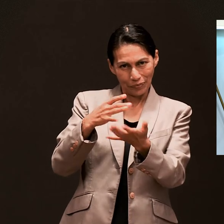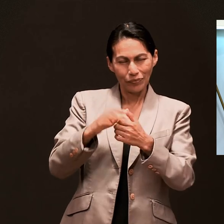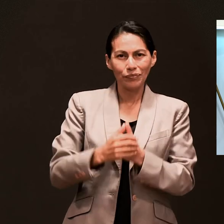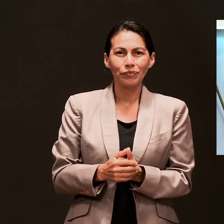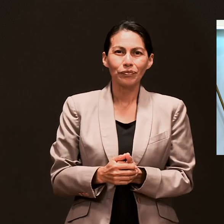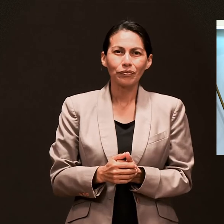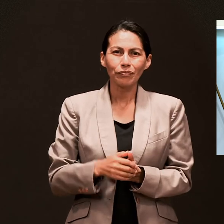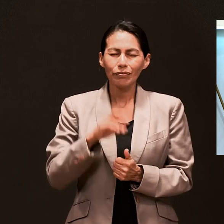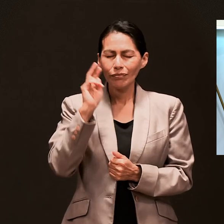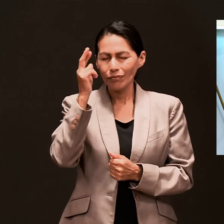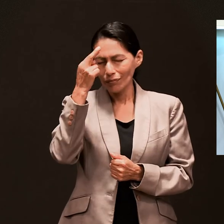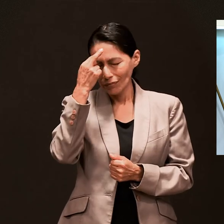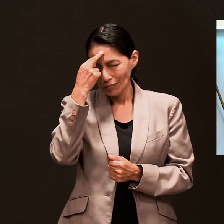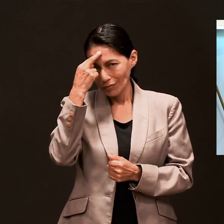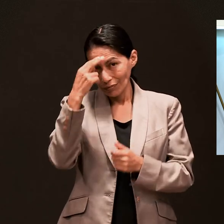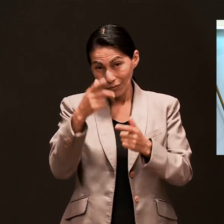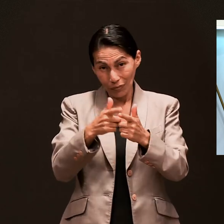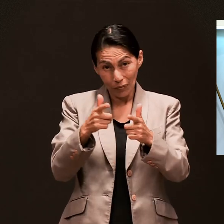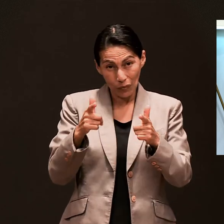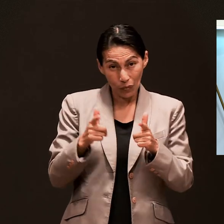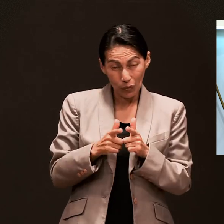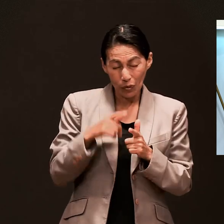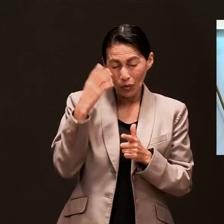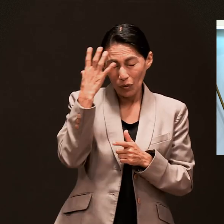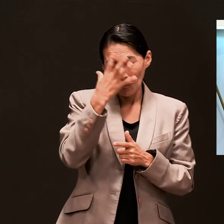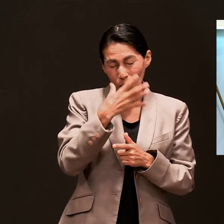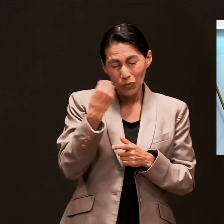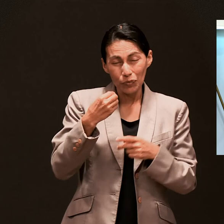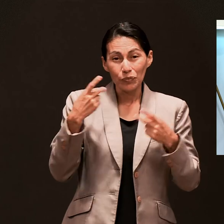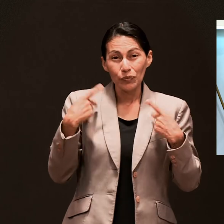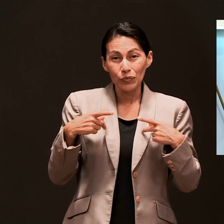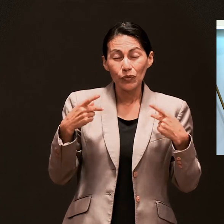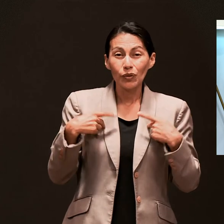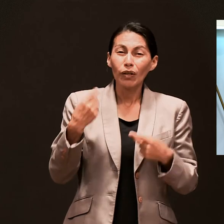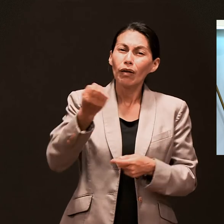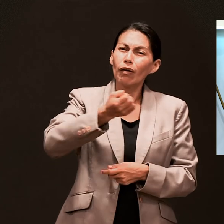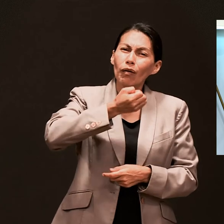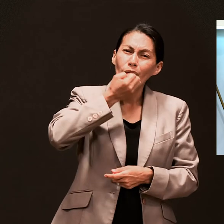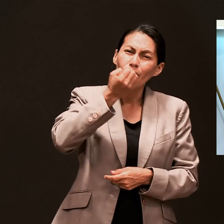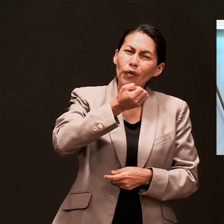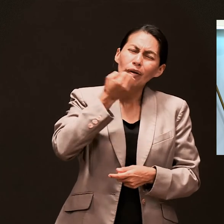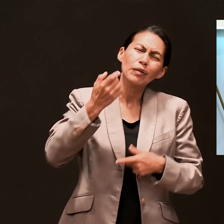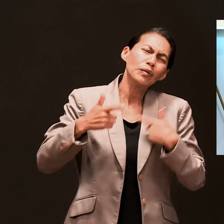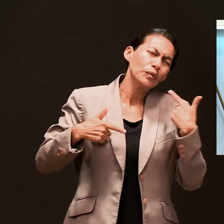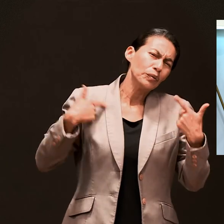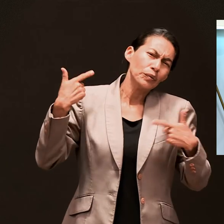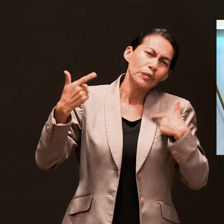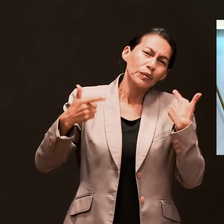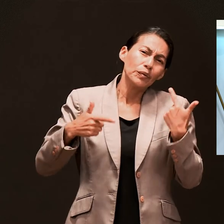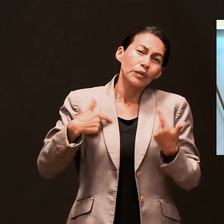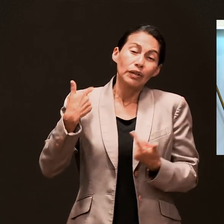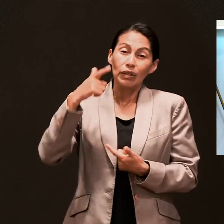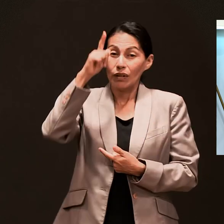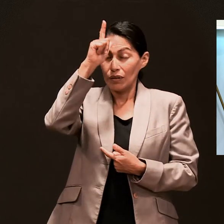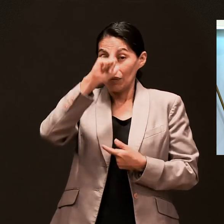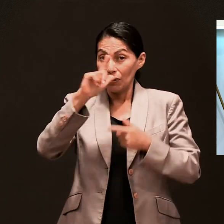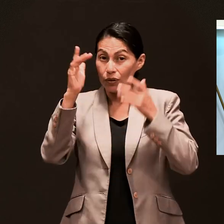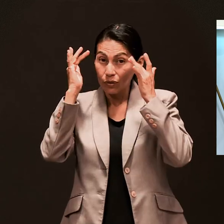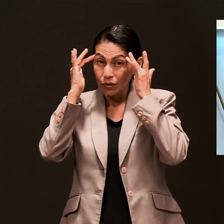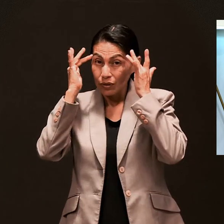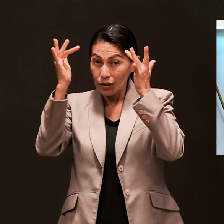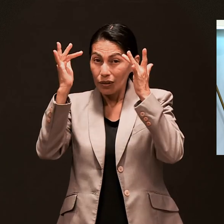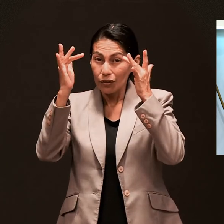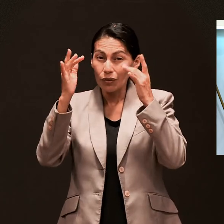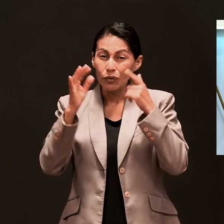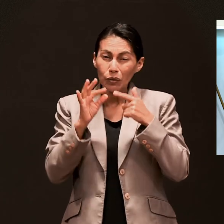oración al programa Recuerden que hay un grupo maravilloso de gente que Ora por ustedes se goza y como les decía